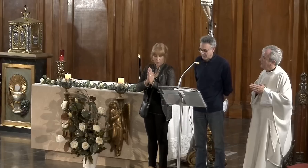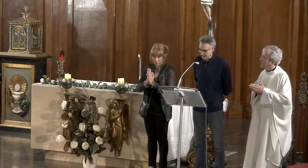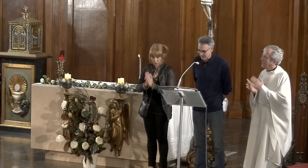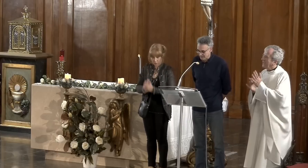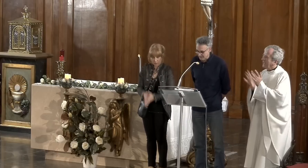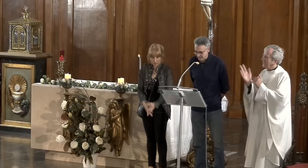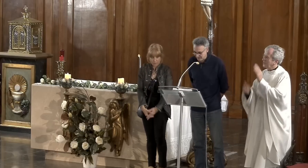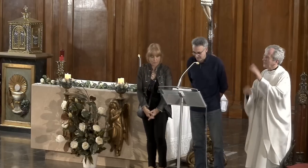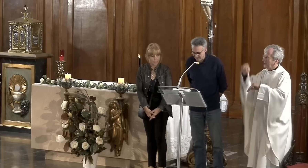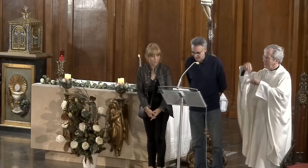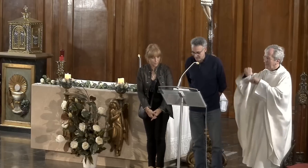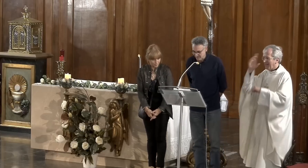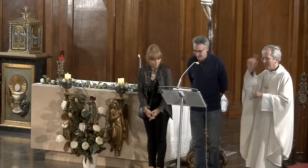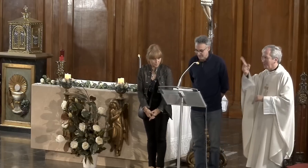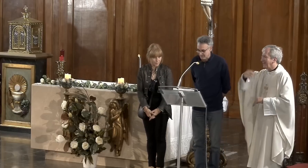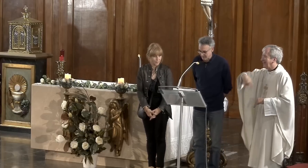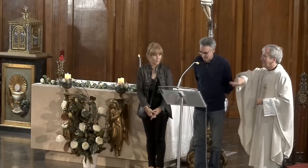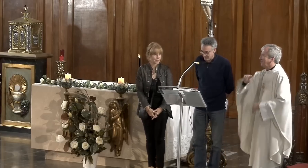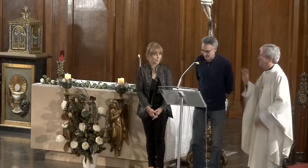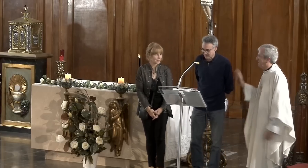Jesús resucitado escúchanos